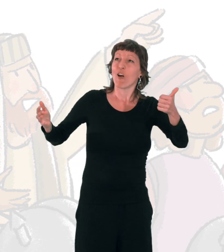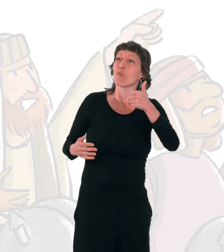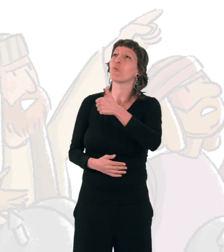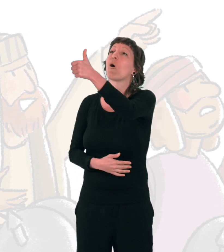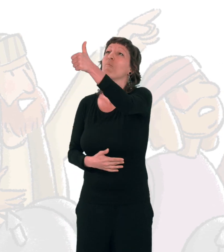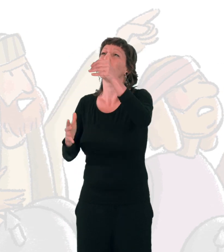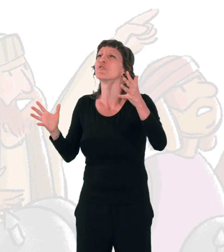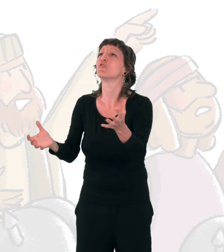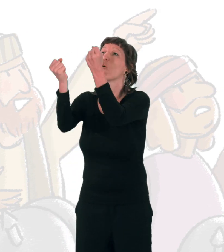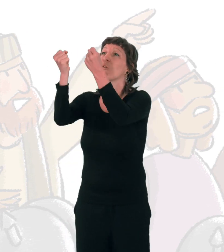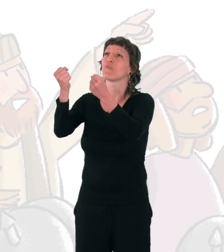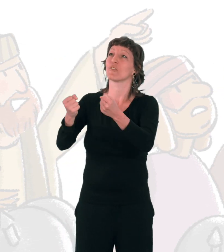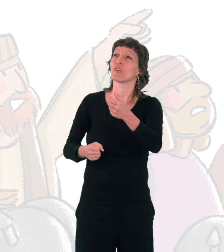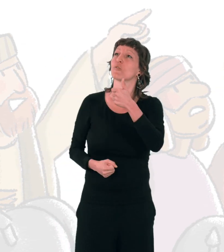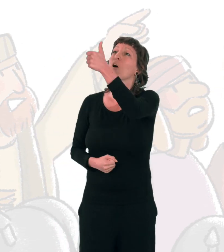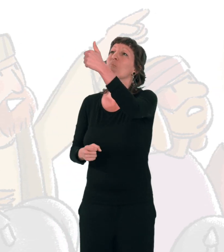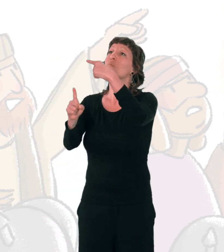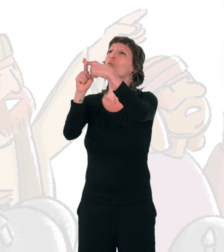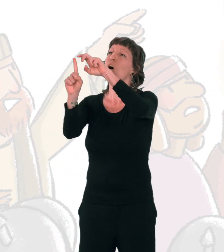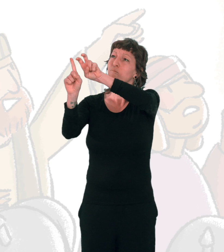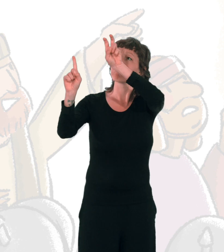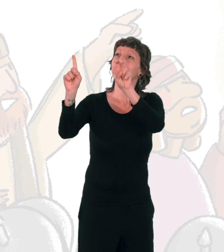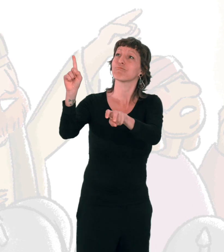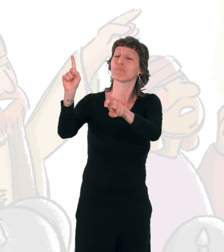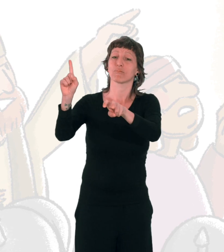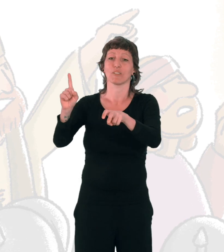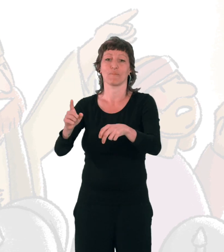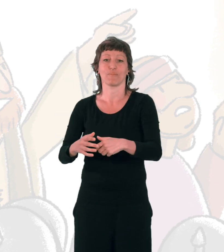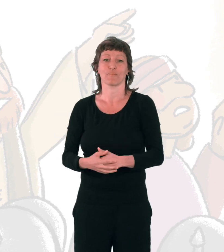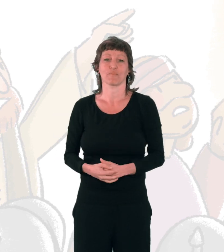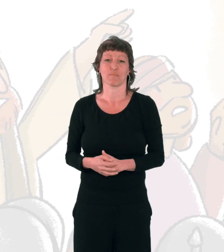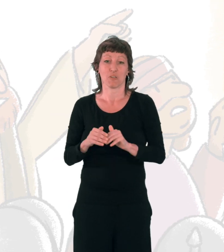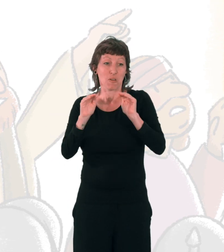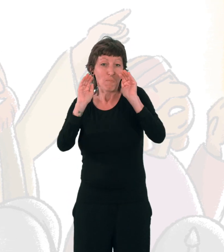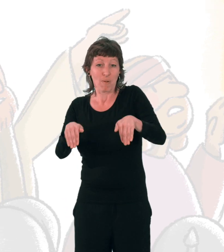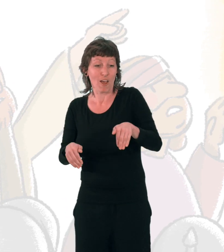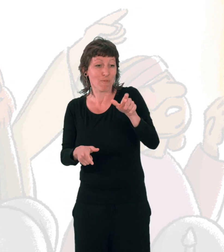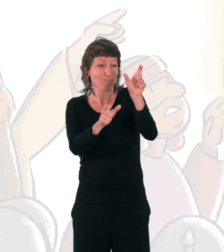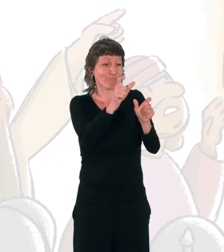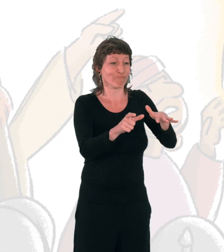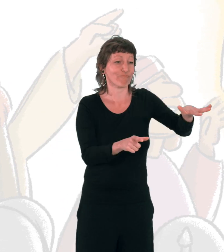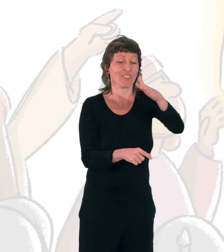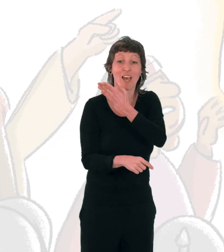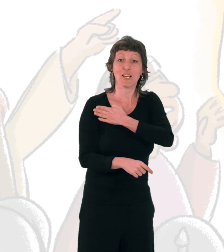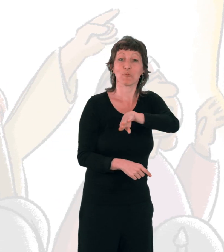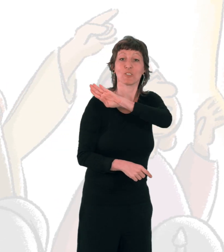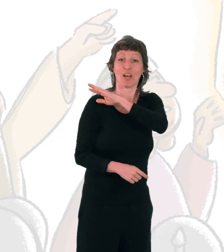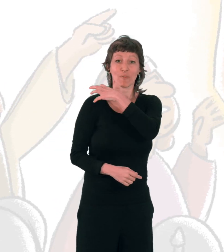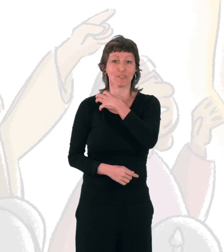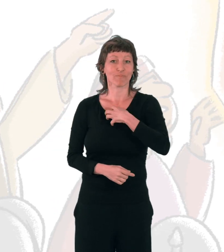Eh bien, sauve-toi toi-même en descendant de la croix. » De même, les chefs des prêtres et